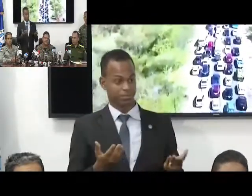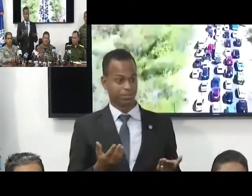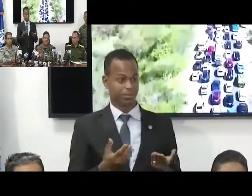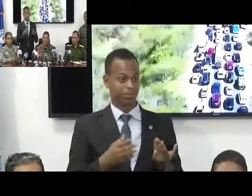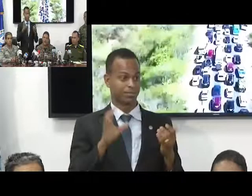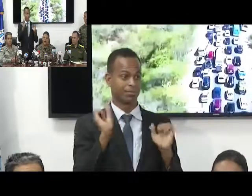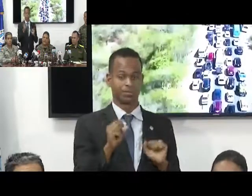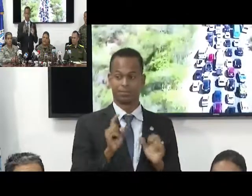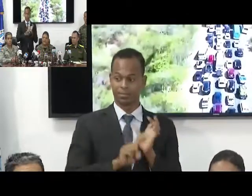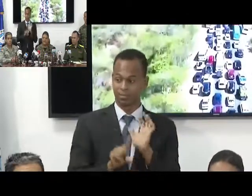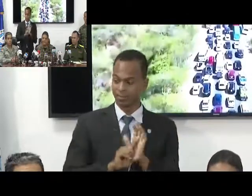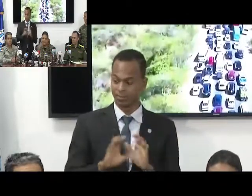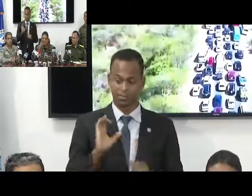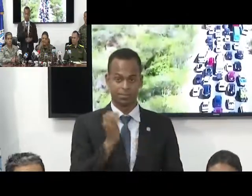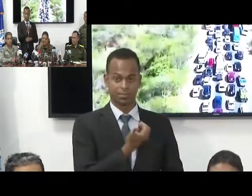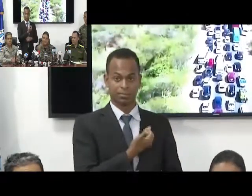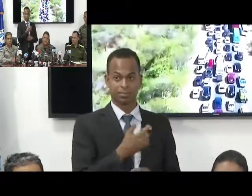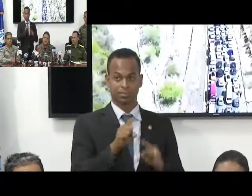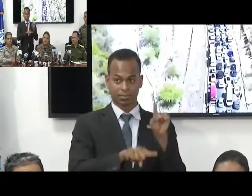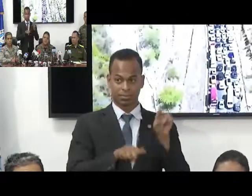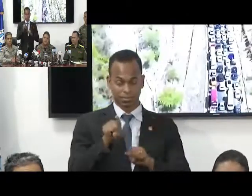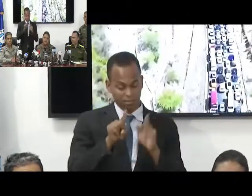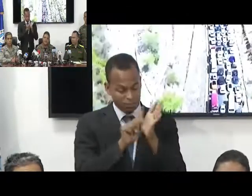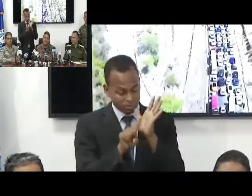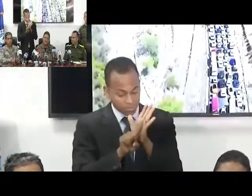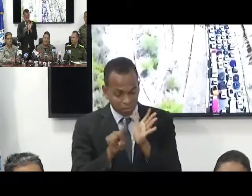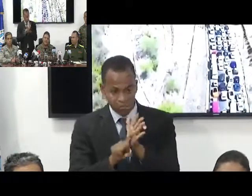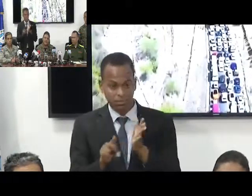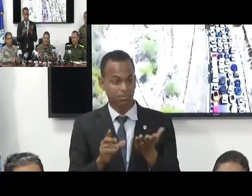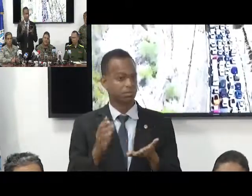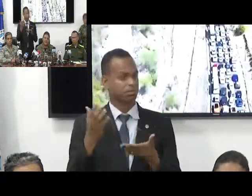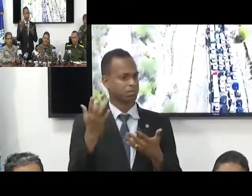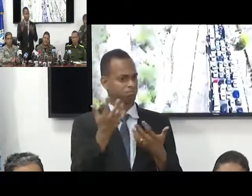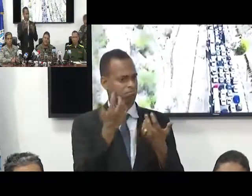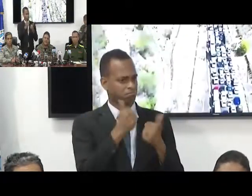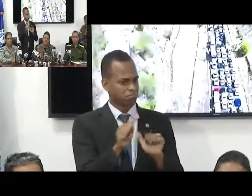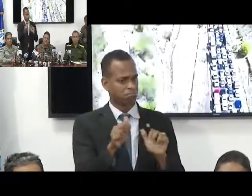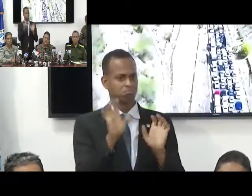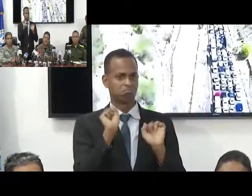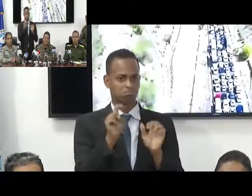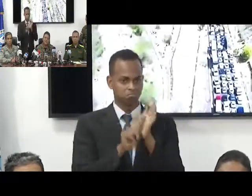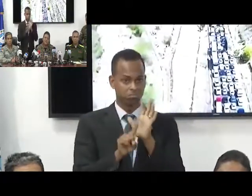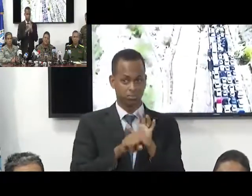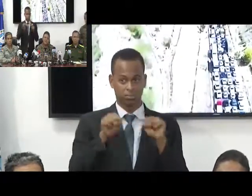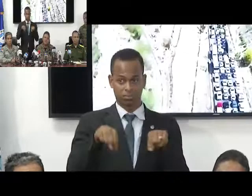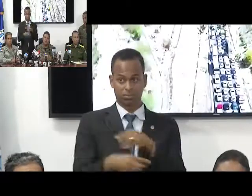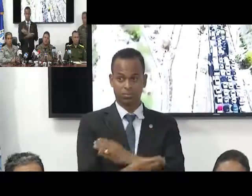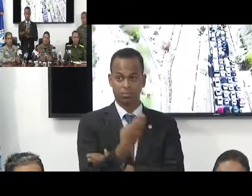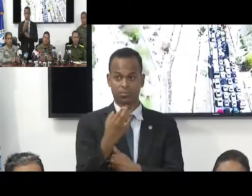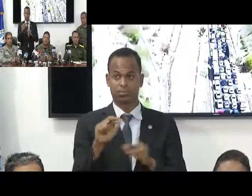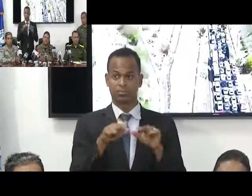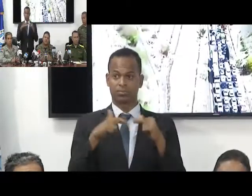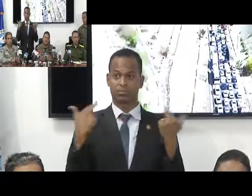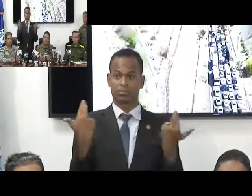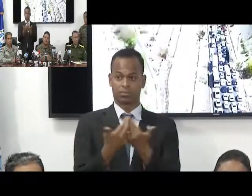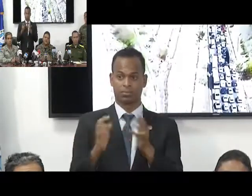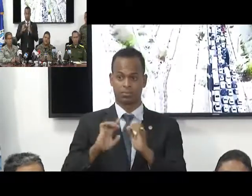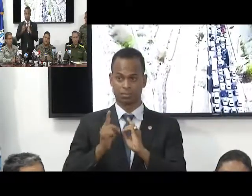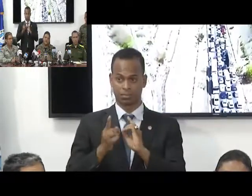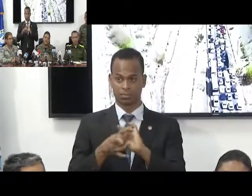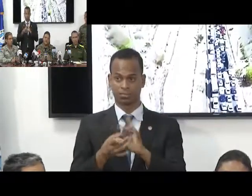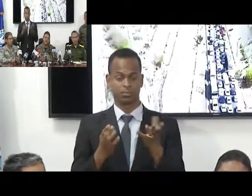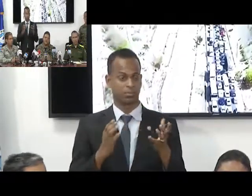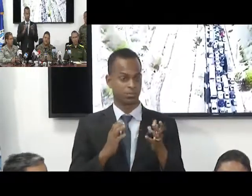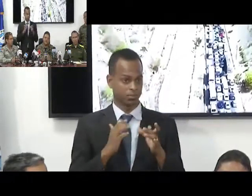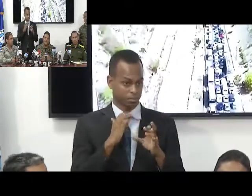Pueden hurgar en nuestras estadísticas, pueden revisar lo que quieran. Esta mañana hicimos una reunión con directores de medios